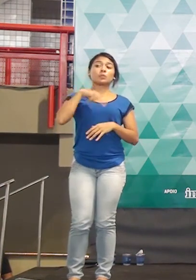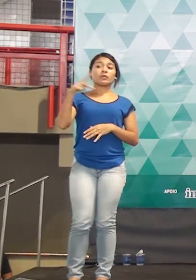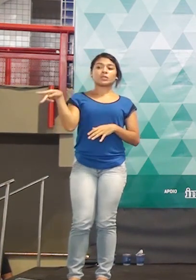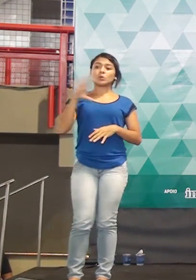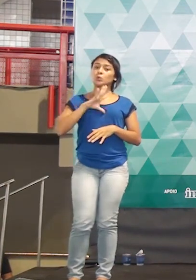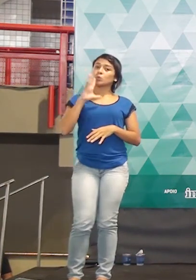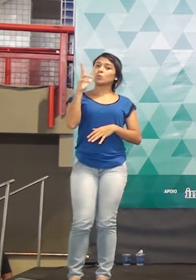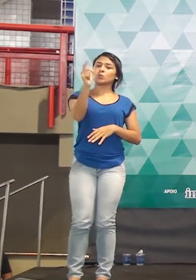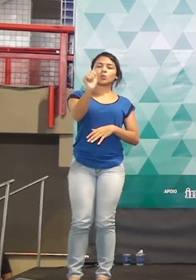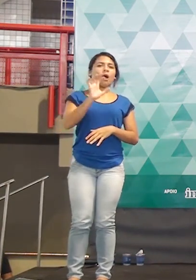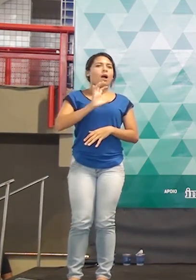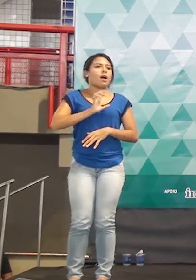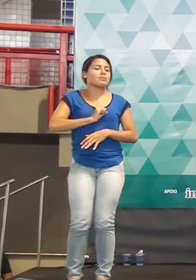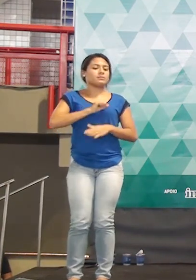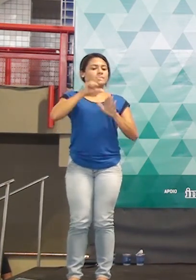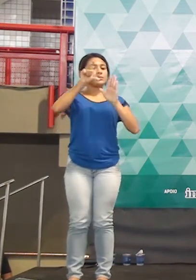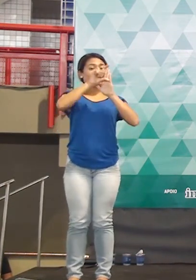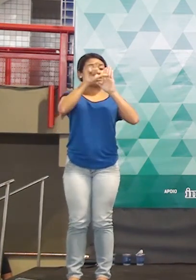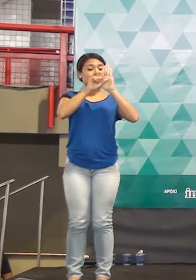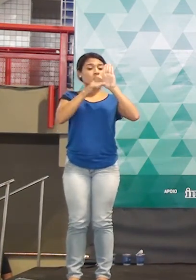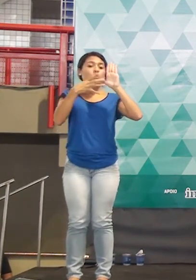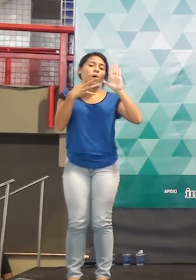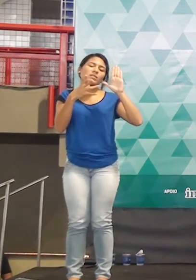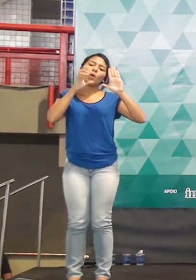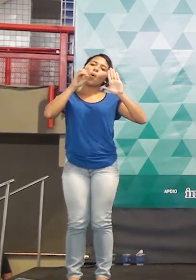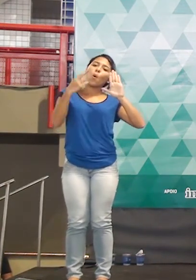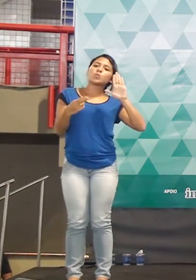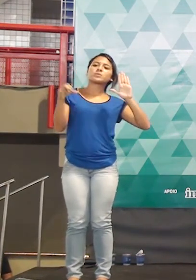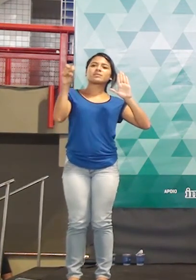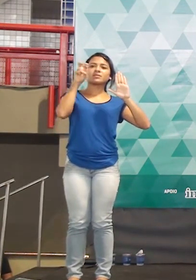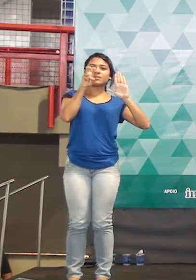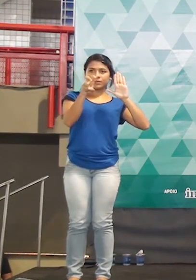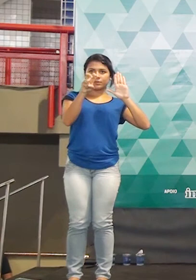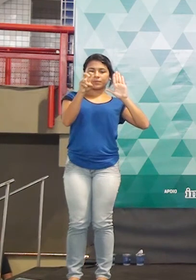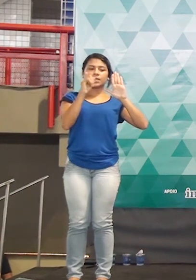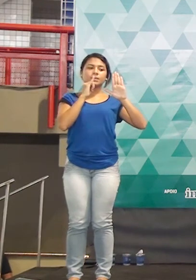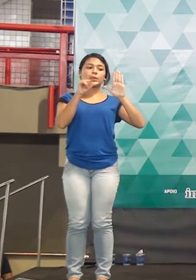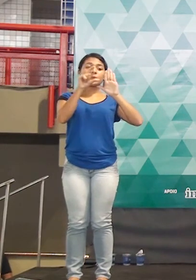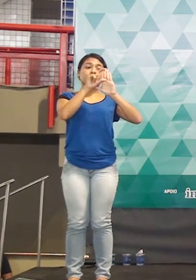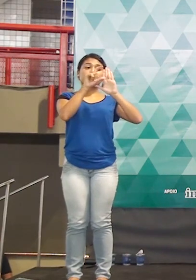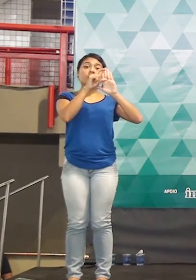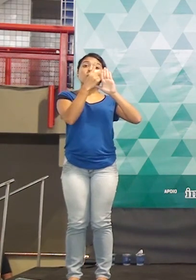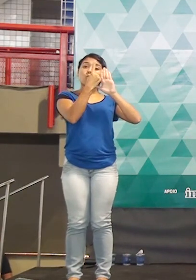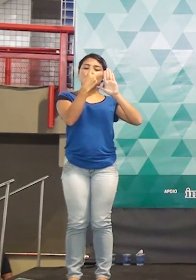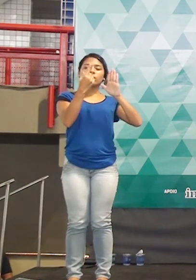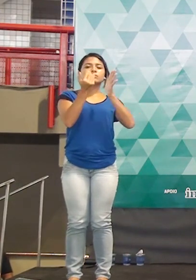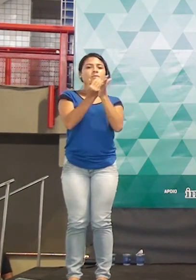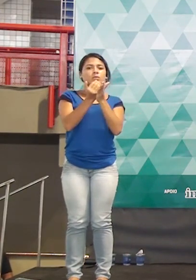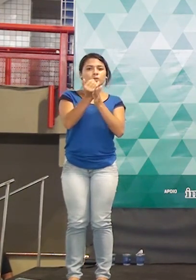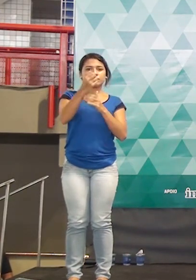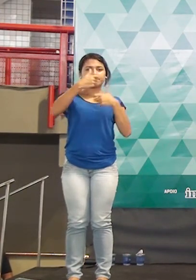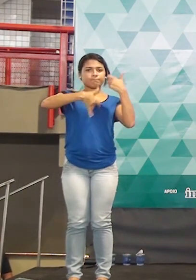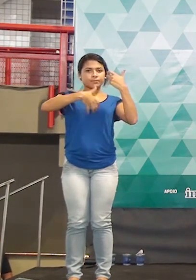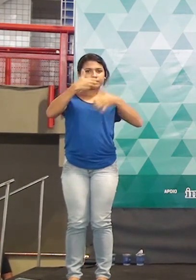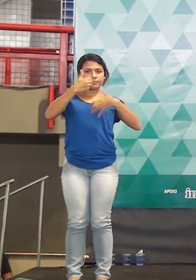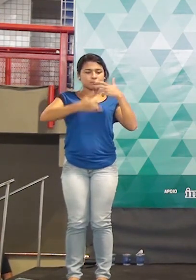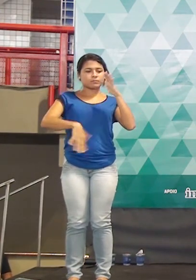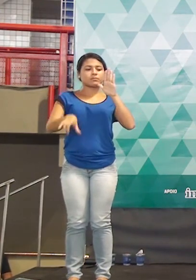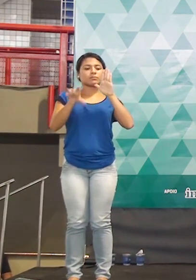eu fizer com 5? Está correto também. 1 para a introdução, agora 3